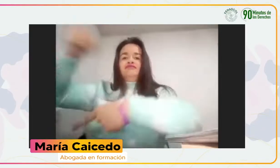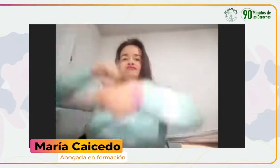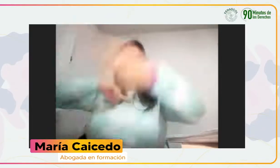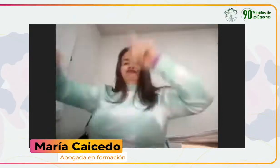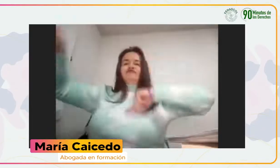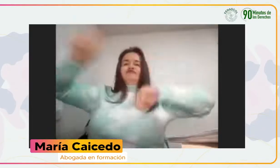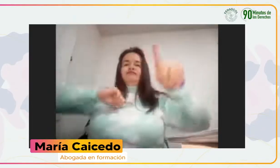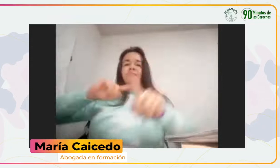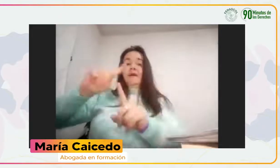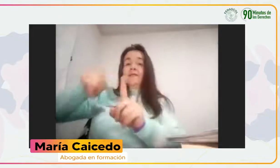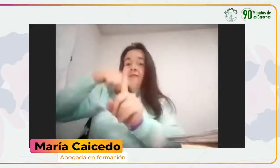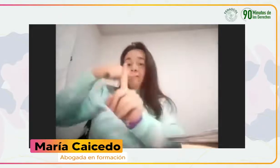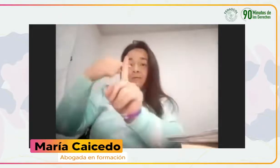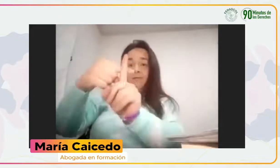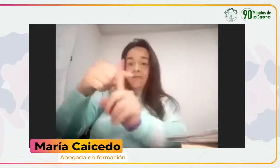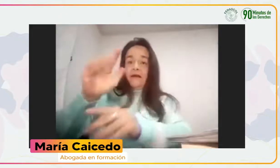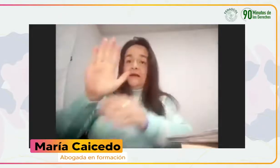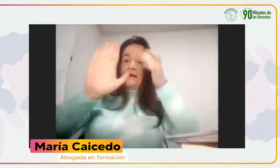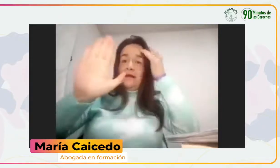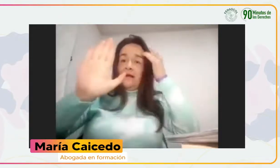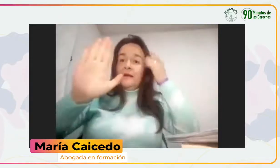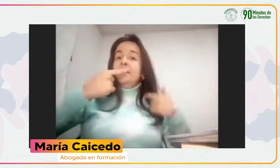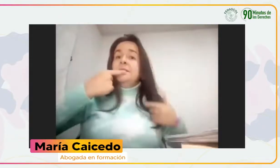todo el proceso, colaboramos con ese tema.